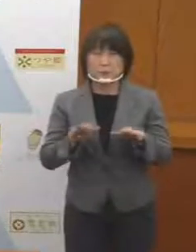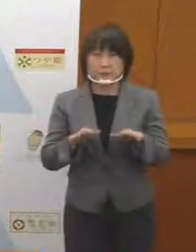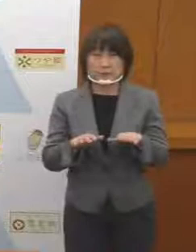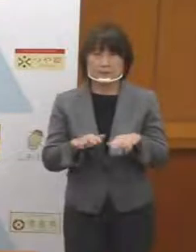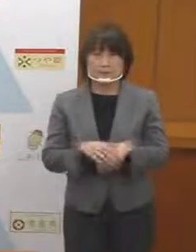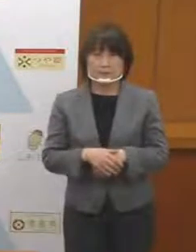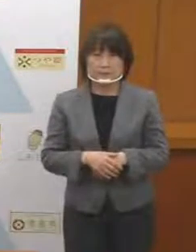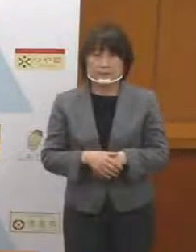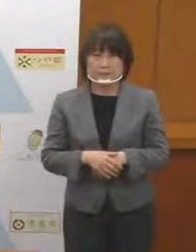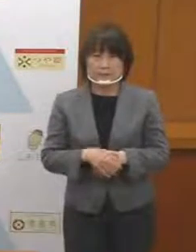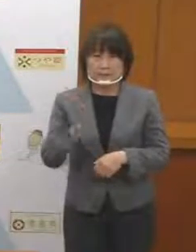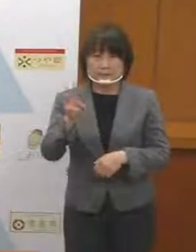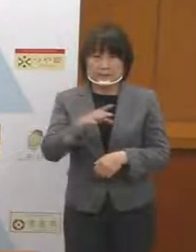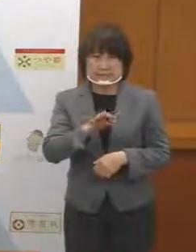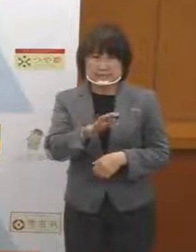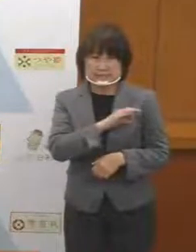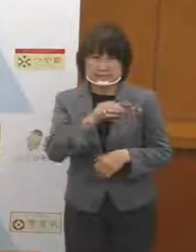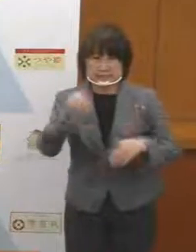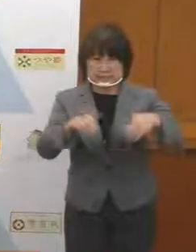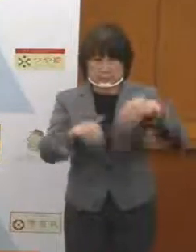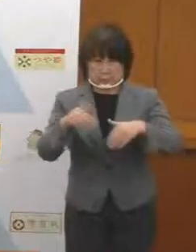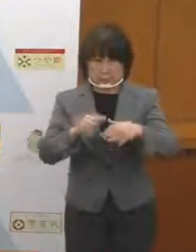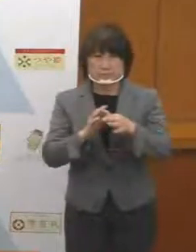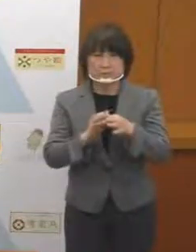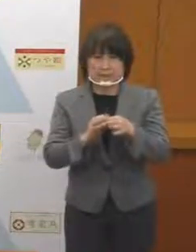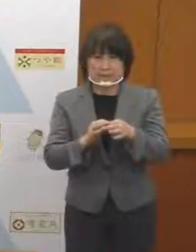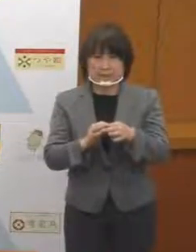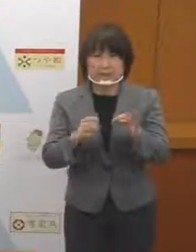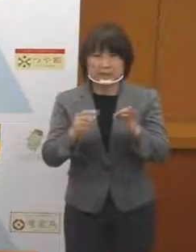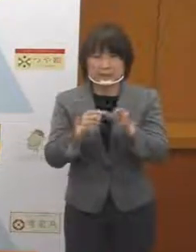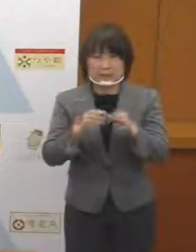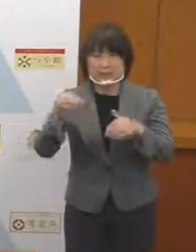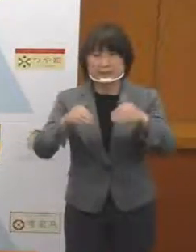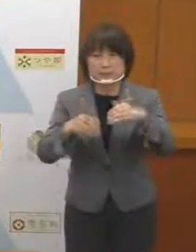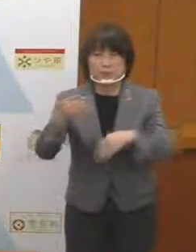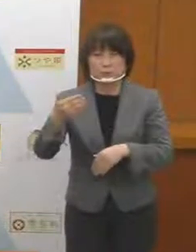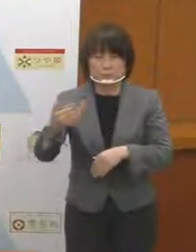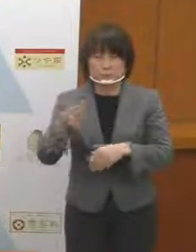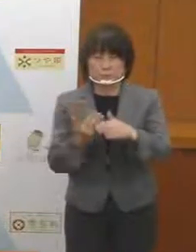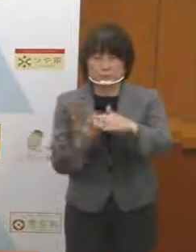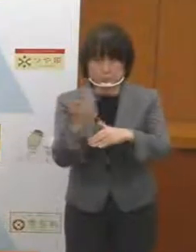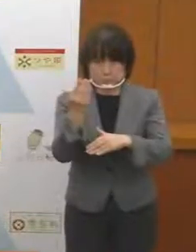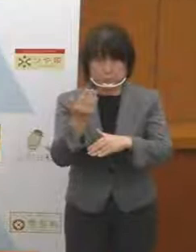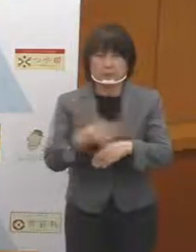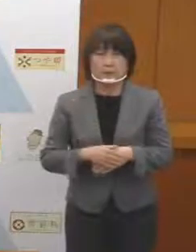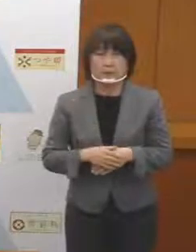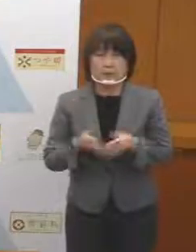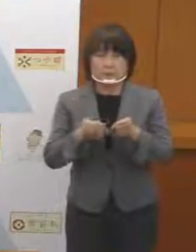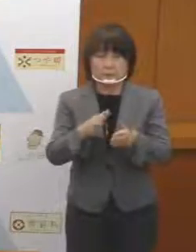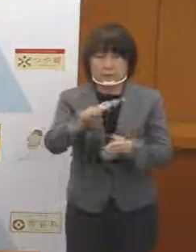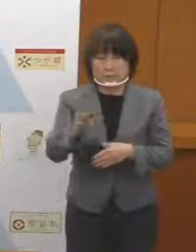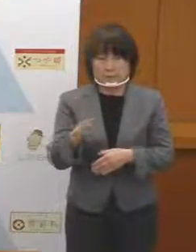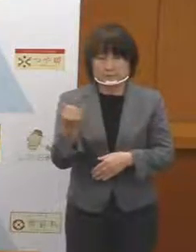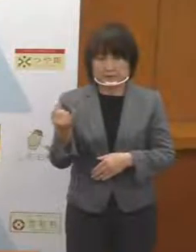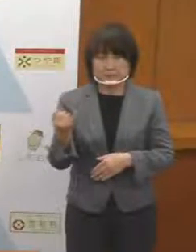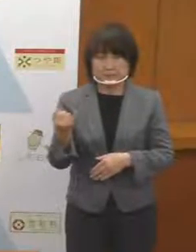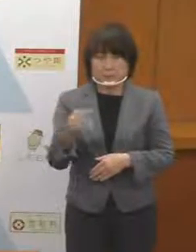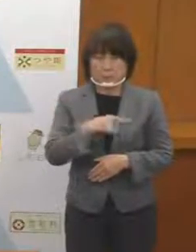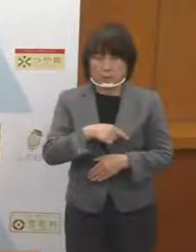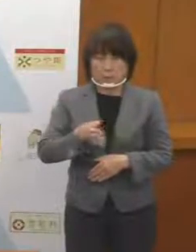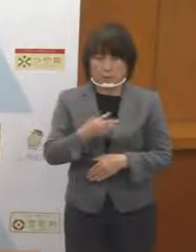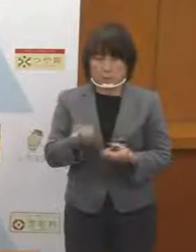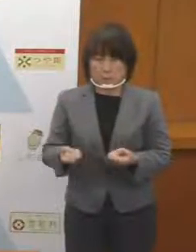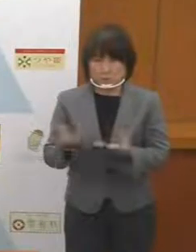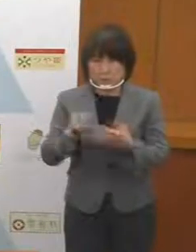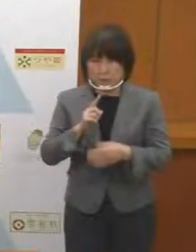の参議院議員選挙におきまして山形選挙区で当選された船山や生産に心から